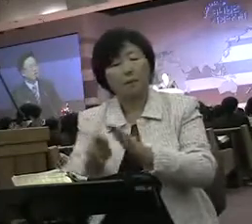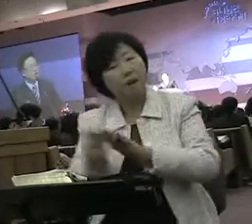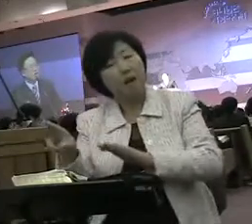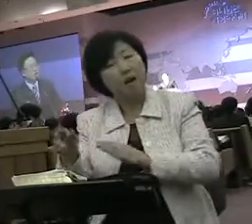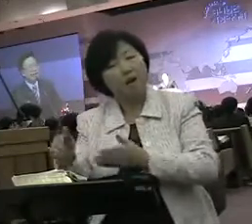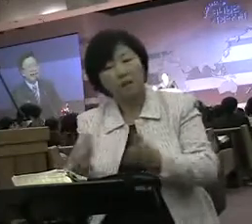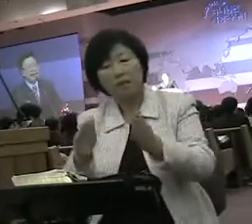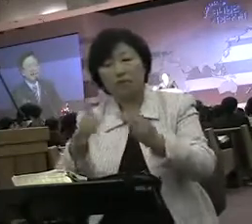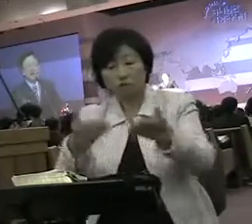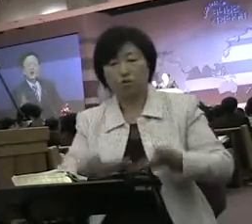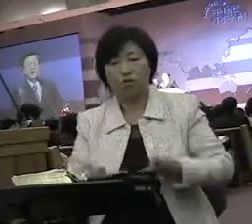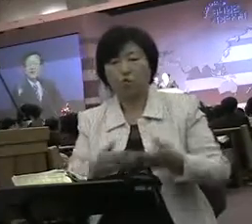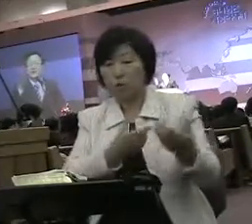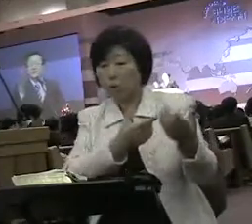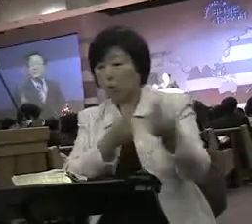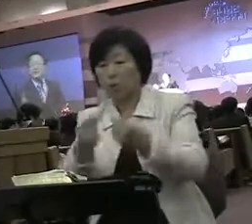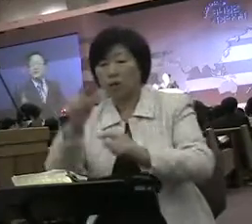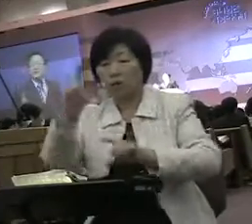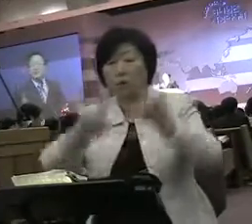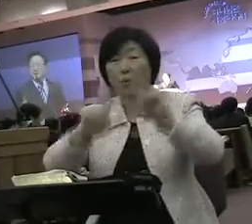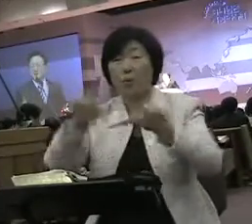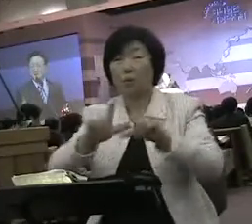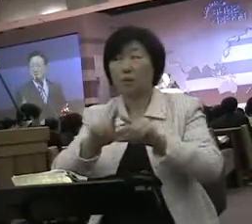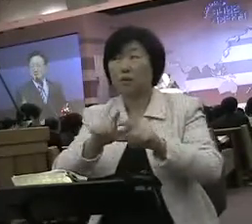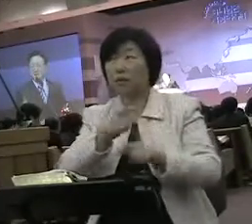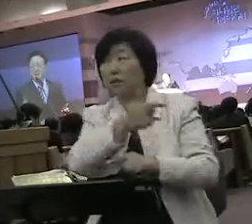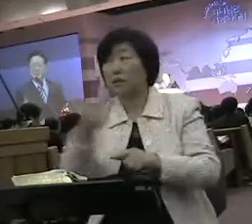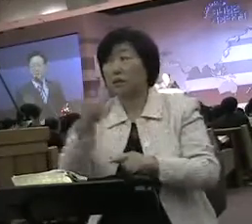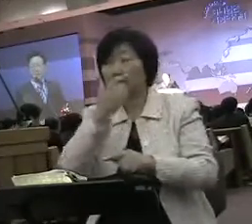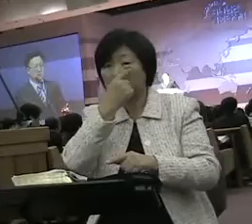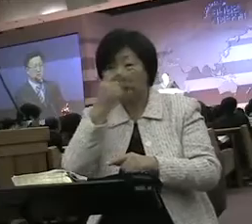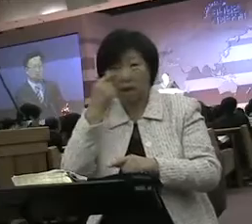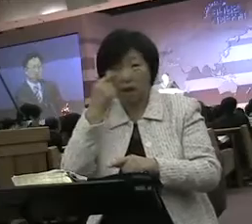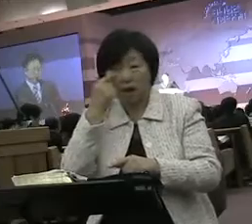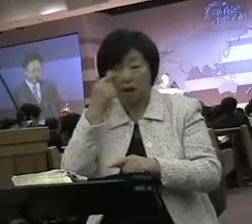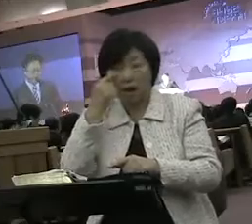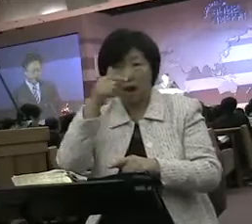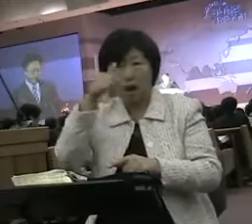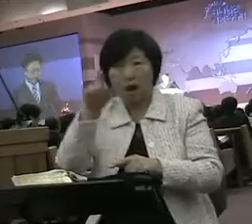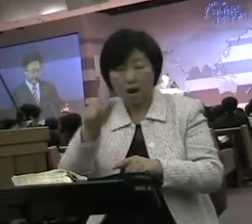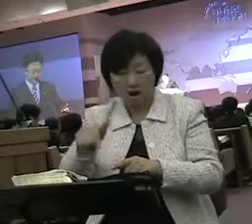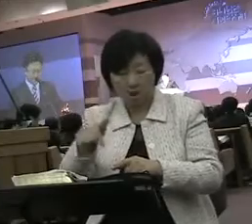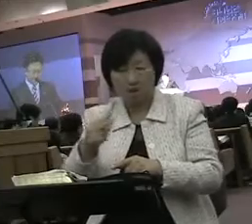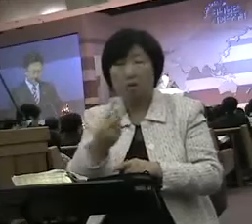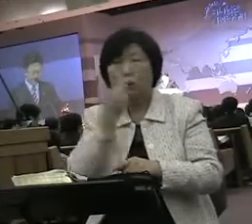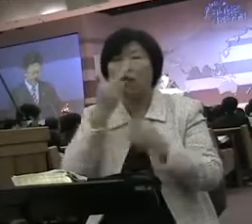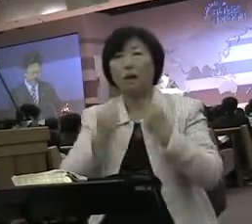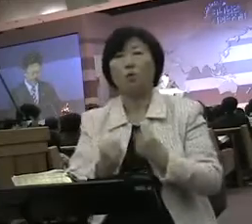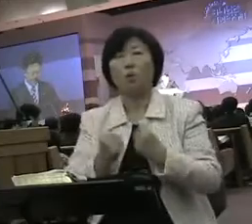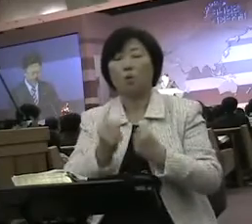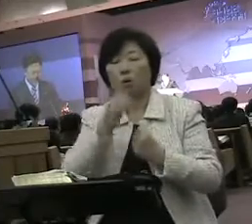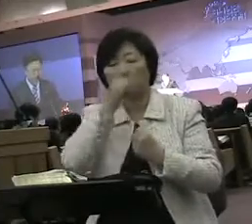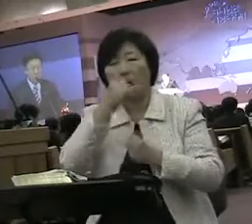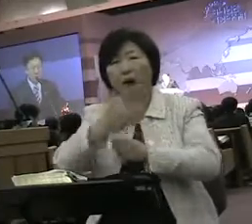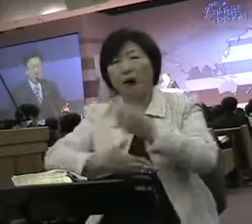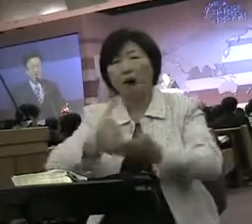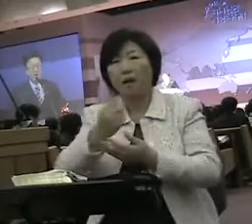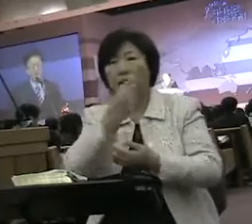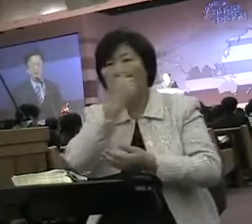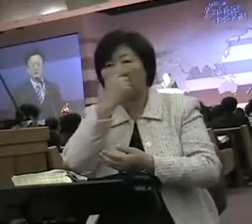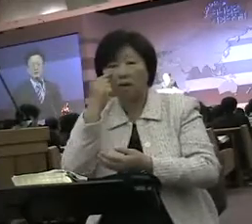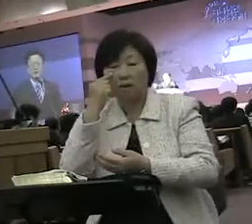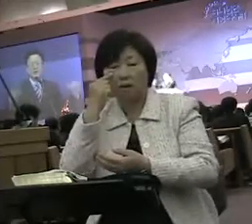여러분, 동일한 상황에 얼마나 큰 시각의 차이가 존재하고 있습니다. 하나님의 시각,